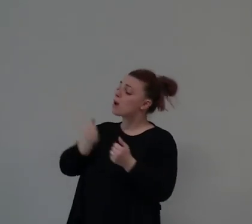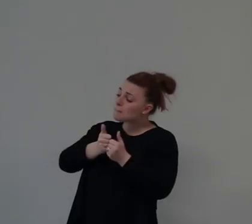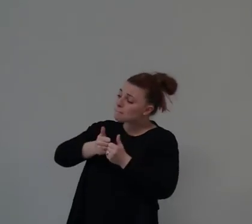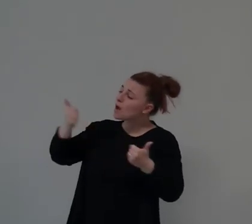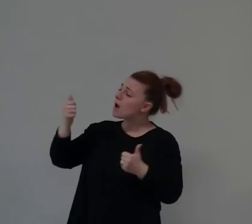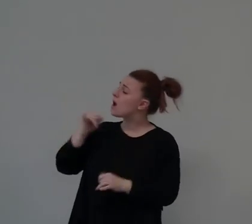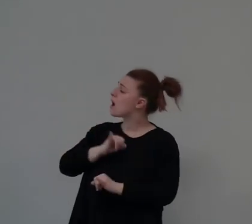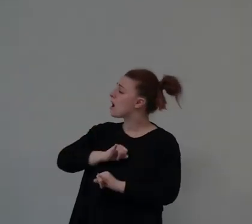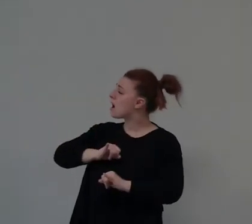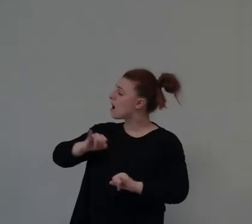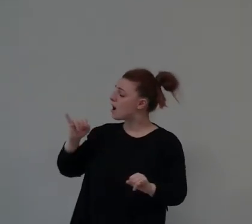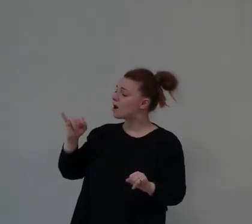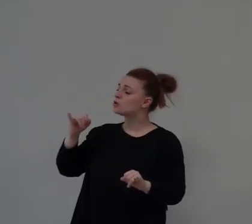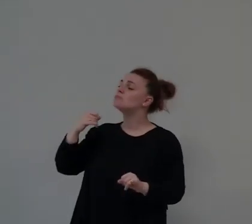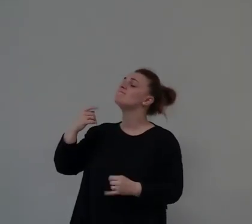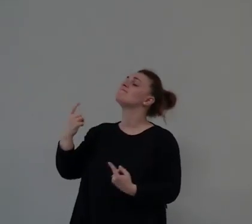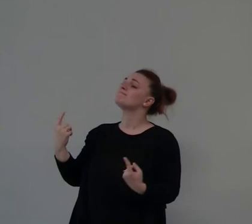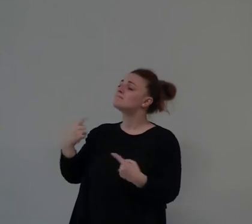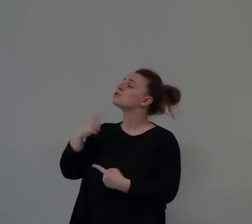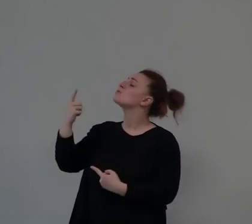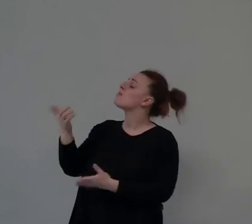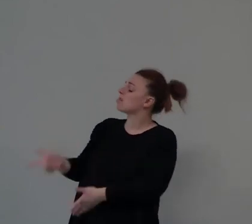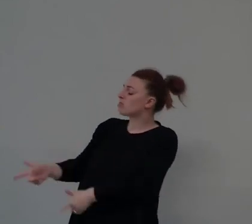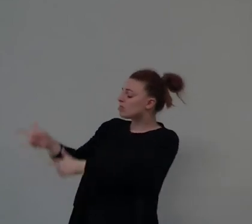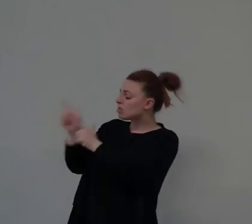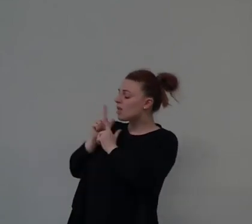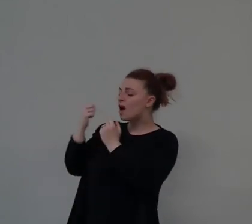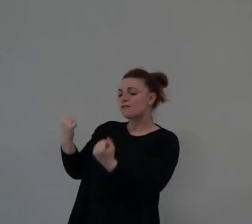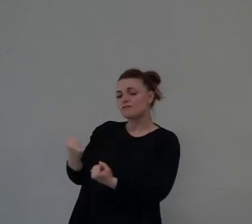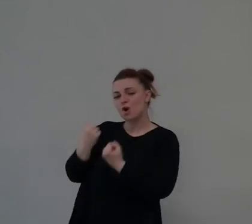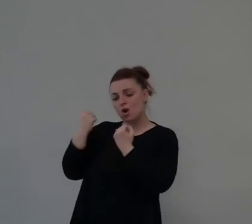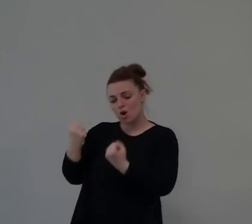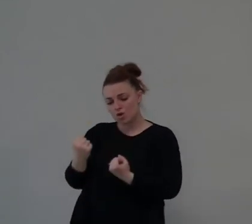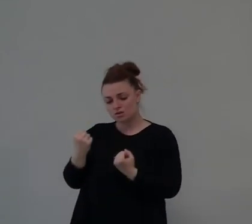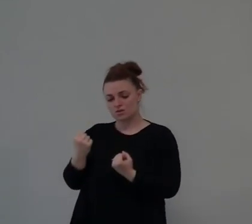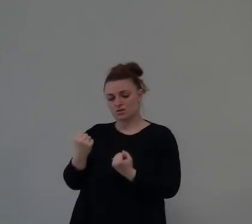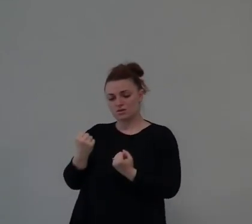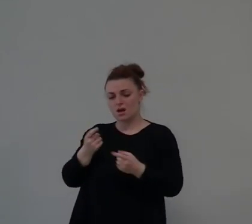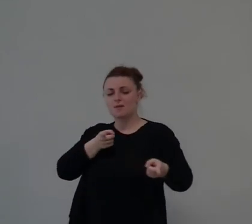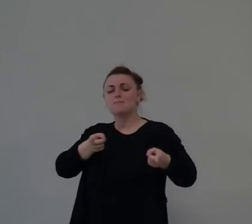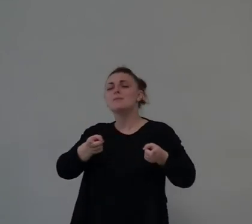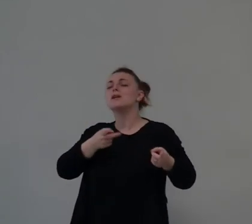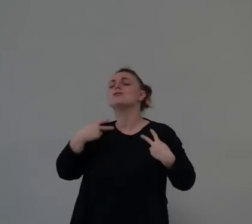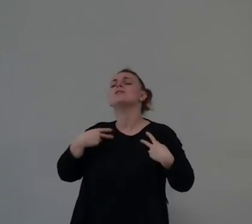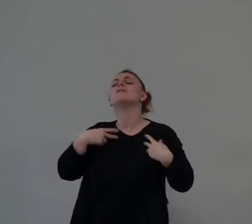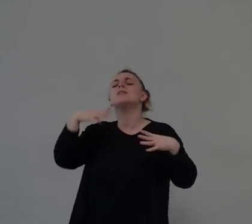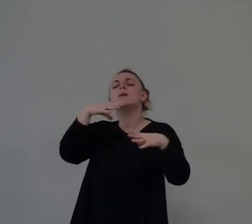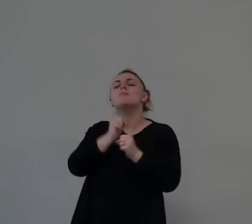che mi accade di brutto nella mia vita. E io voglio uscire più forte da questo. Voglio